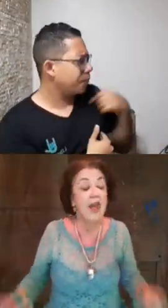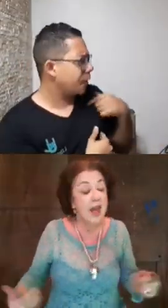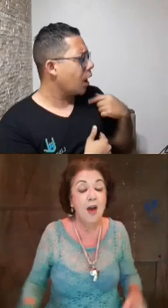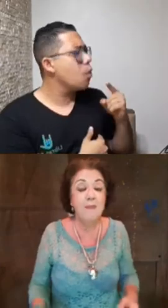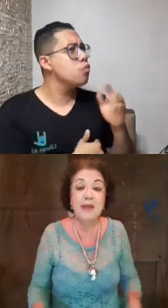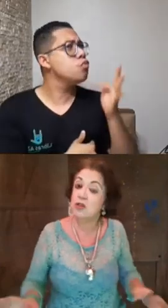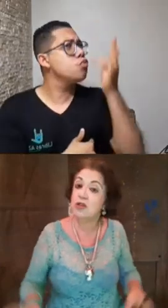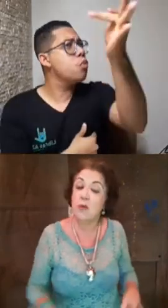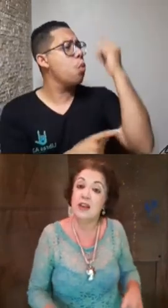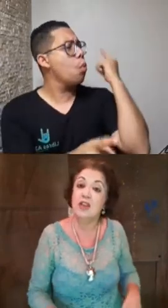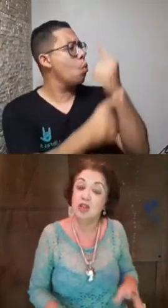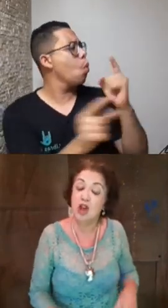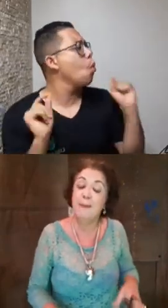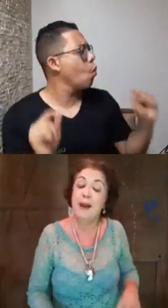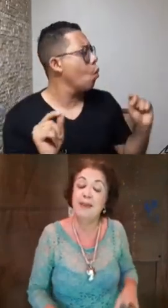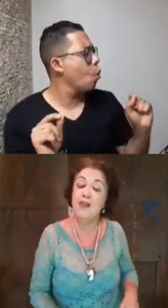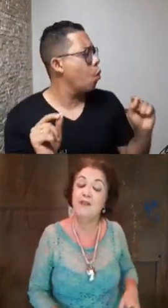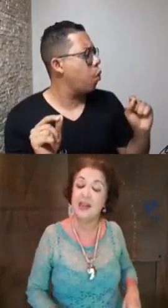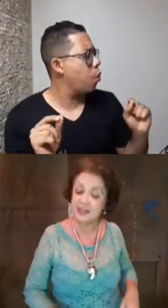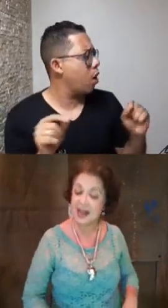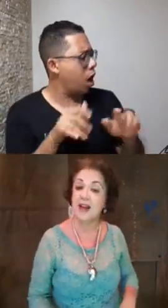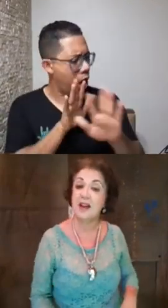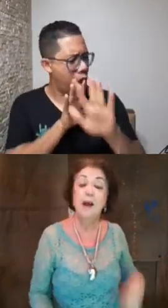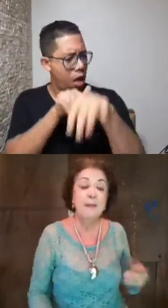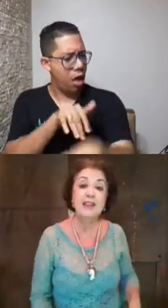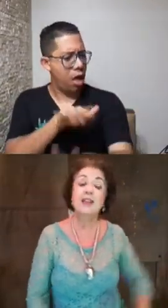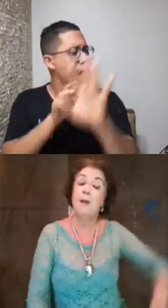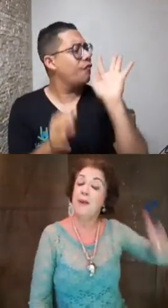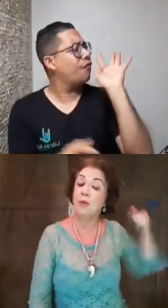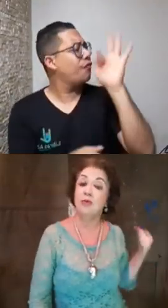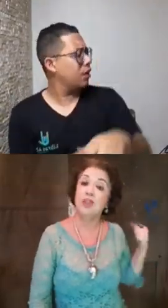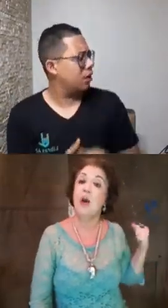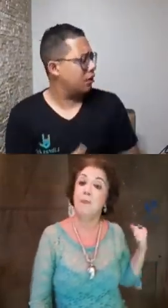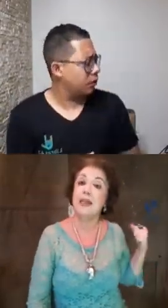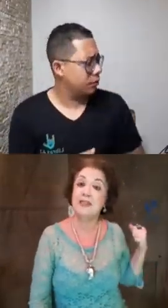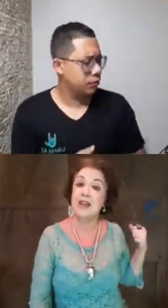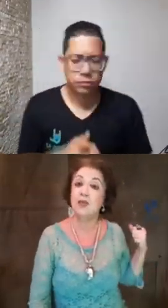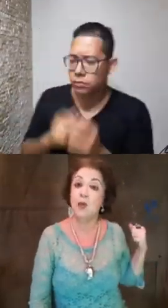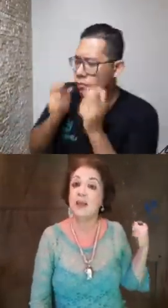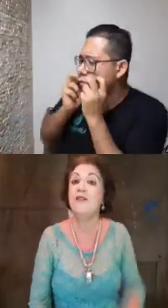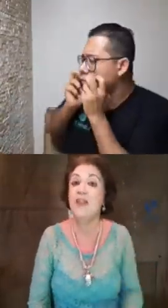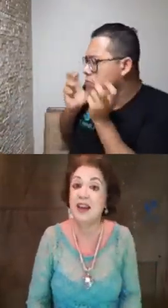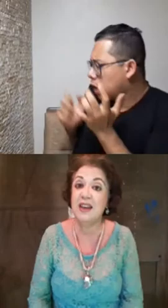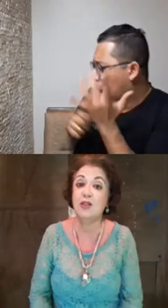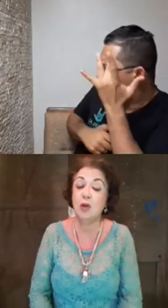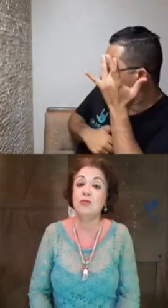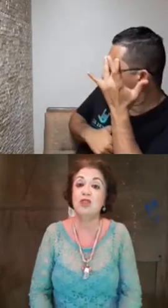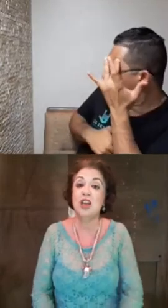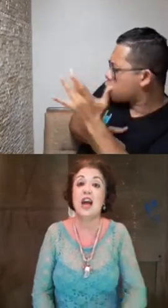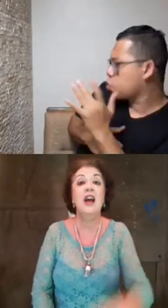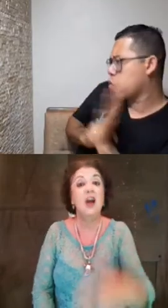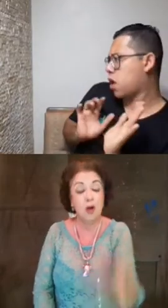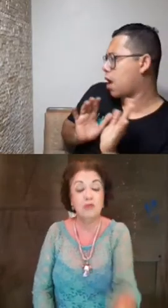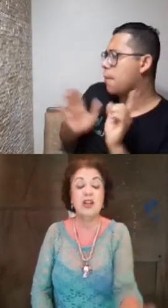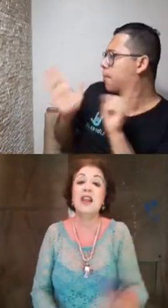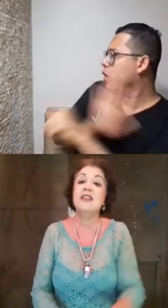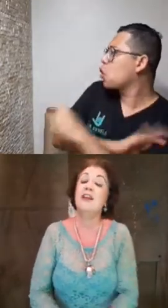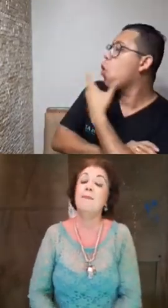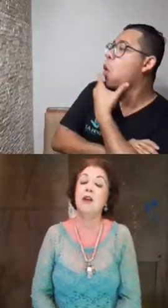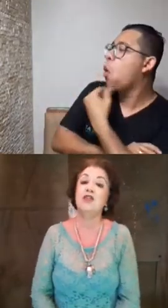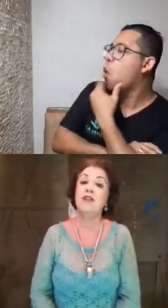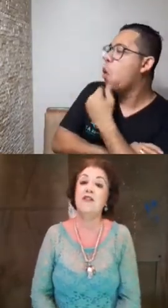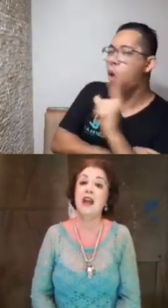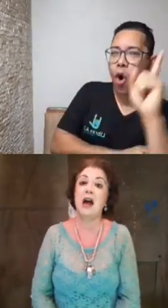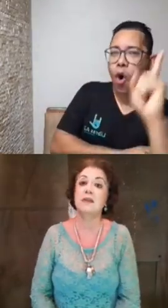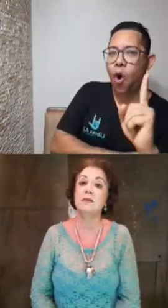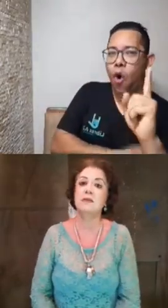posso, realmente estou aqui só para me refrescar. Mas pergunte ao pescador que vem aqui todo dia, com certeza ele